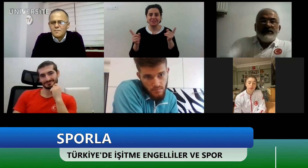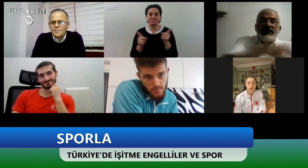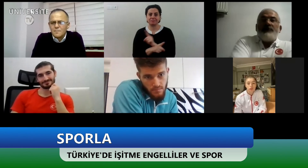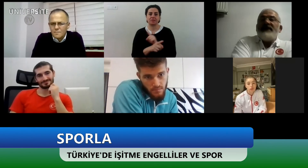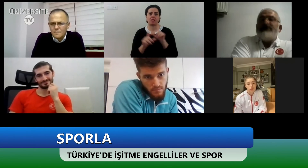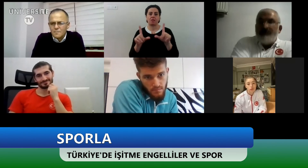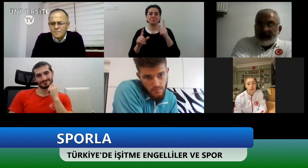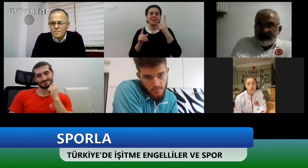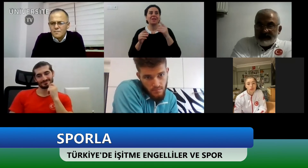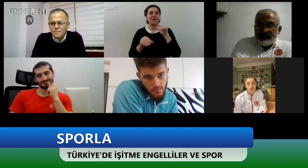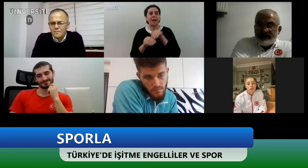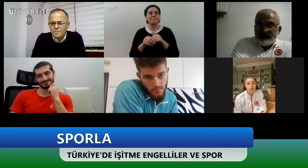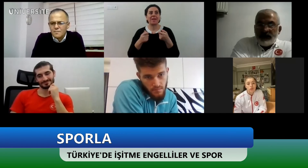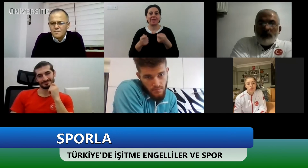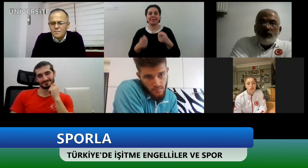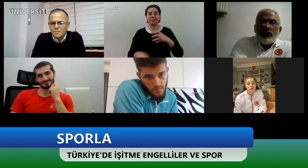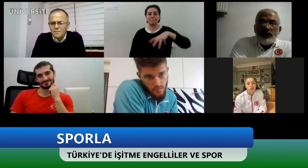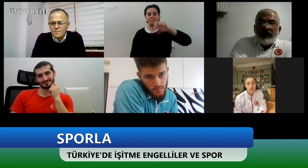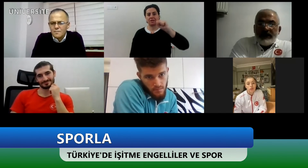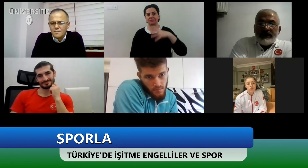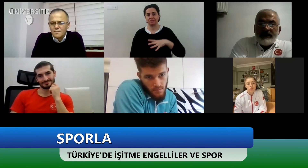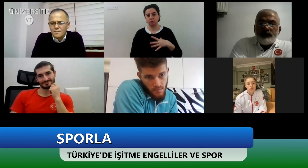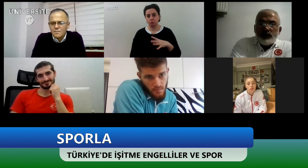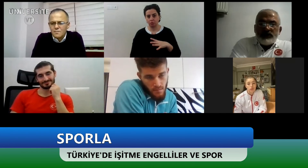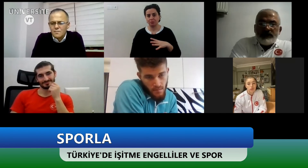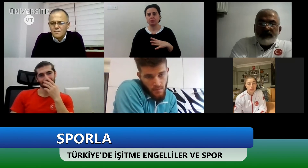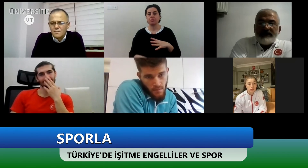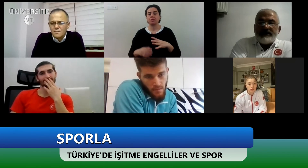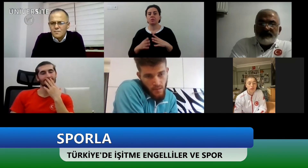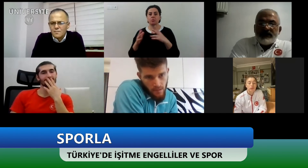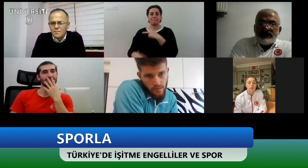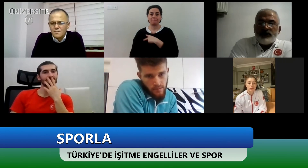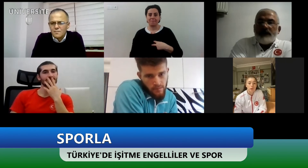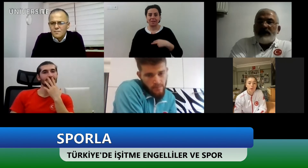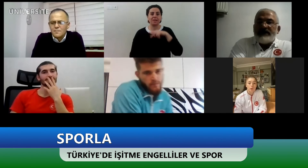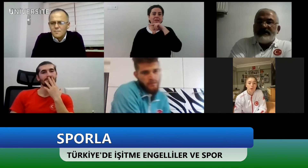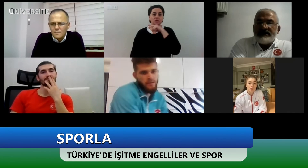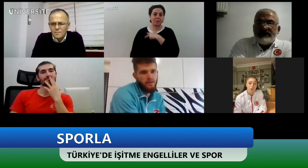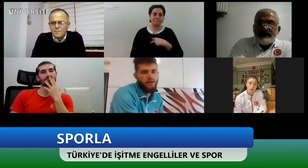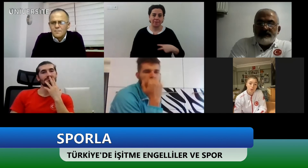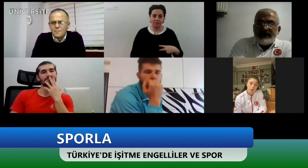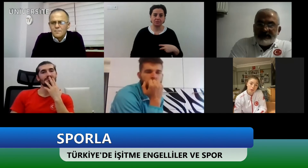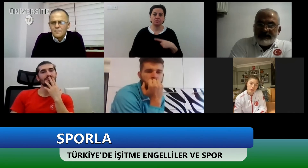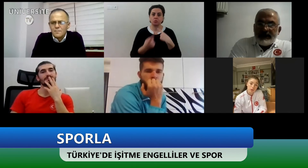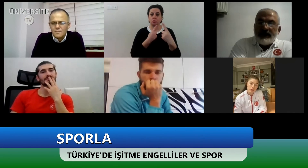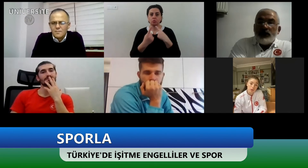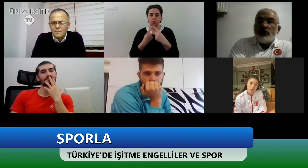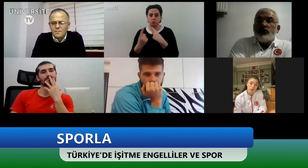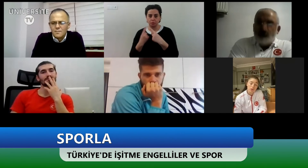Bir kamp eğitim merkezi. Bu konuyla ilgili Büyükşehir Belediyesi ve Keçiören